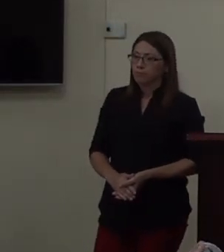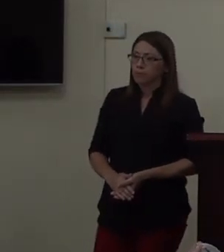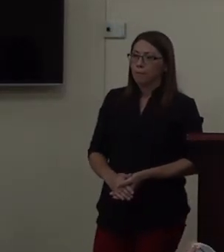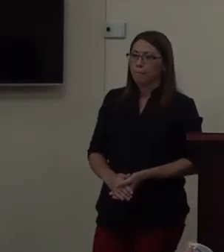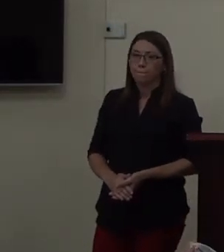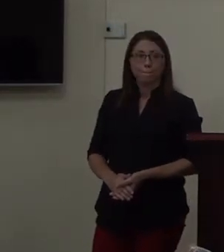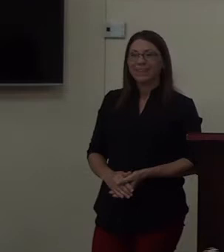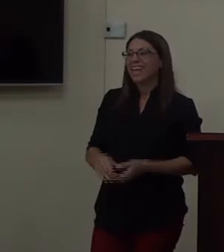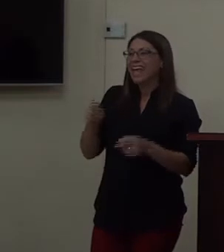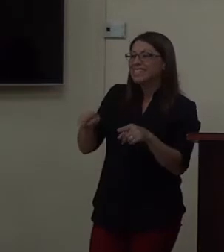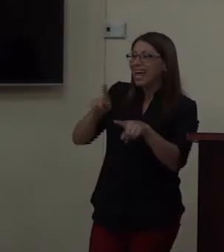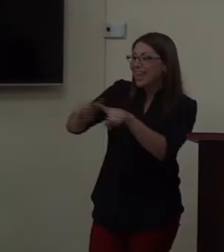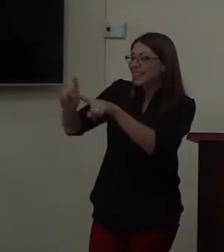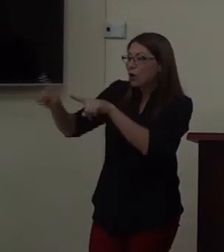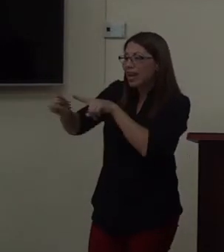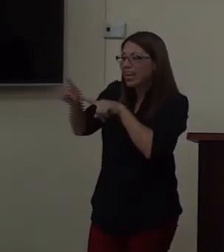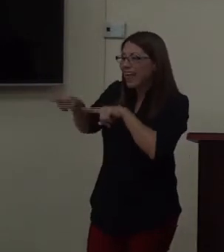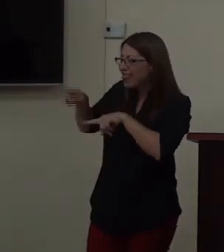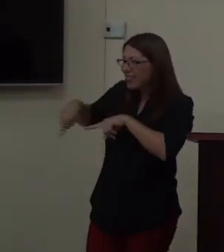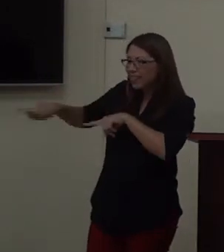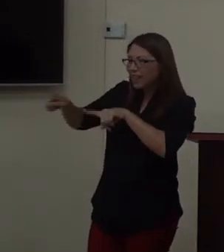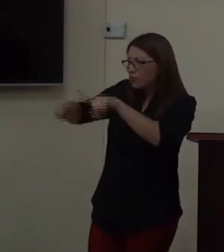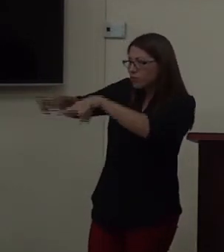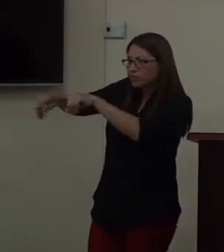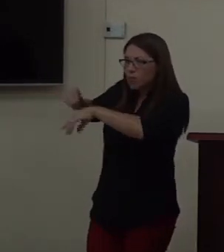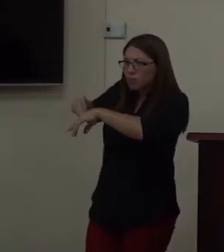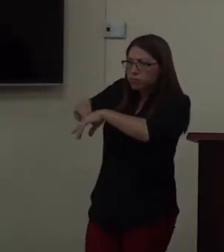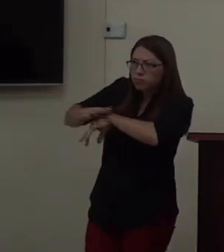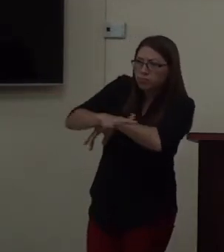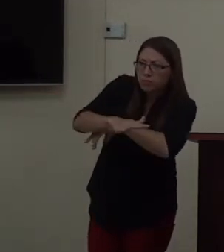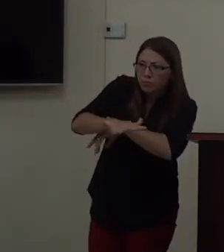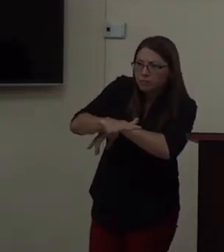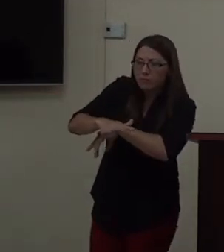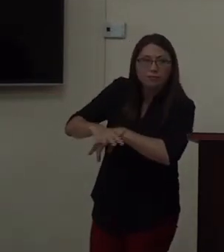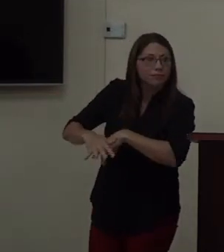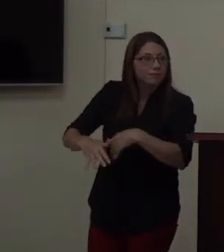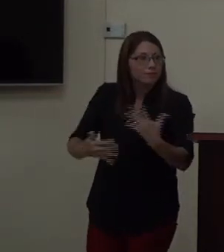Esa heterogeneidad que es incompleta, ¿verdad?